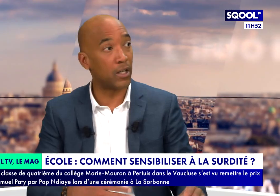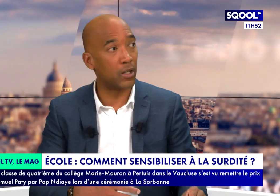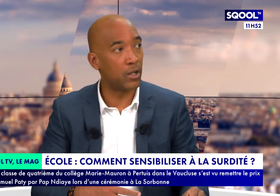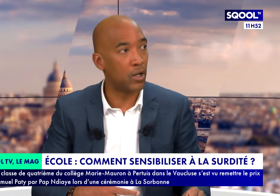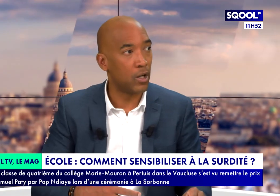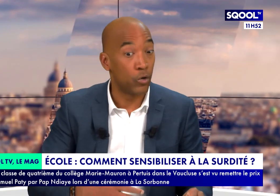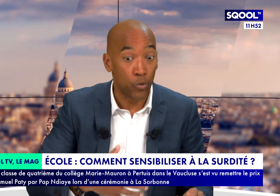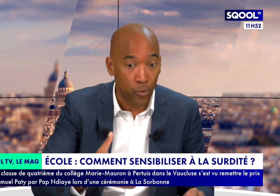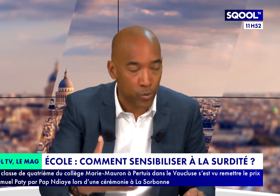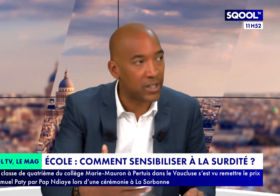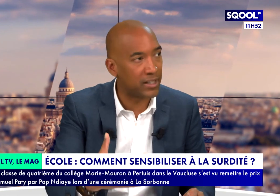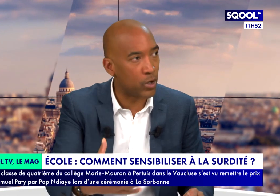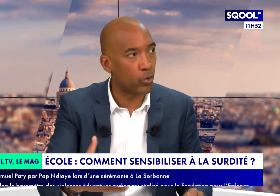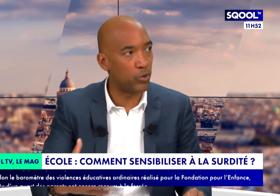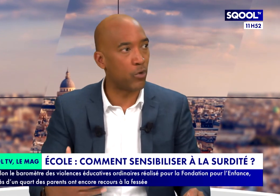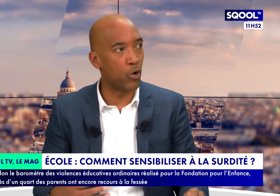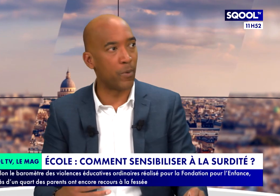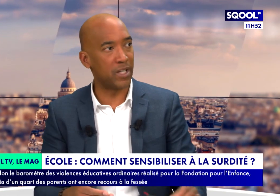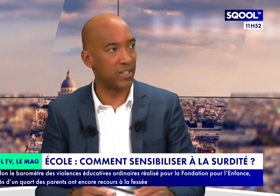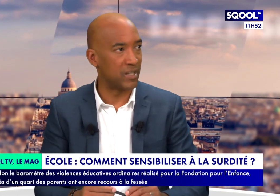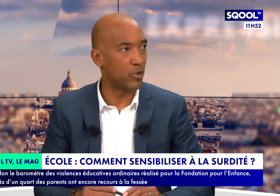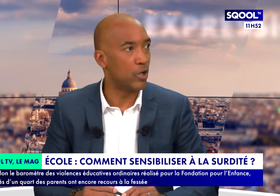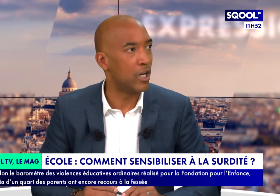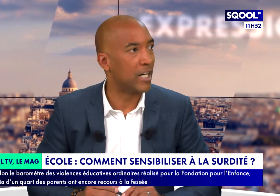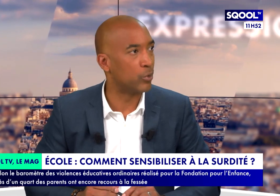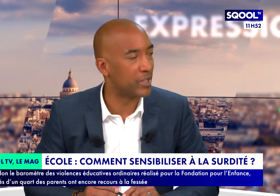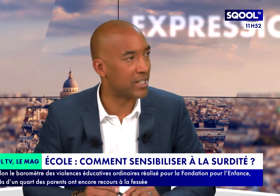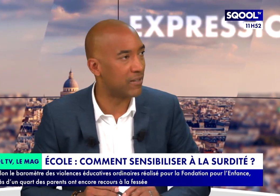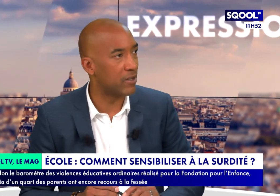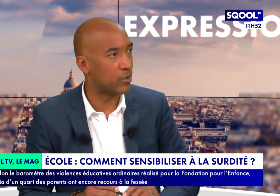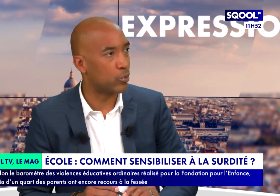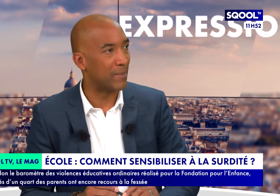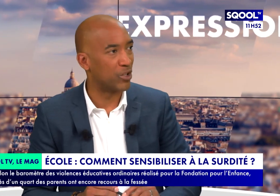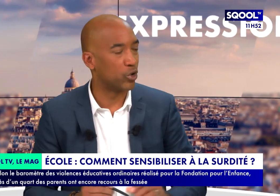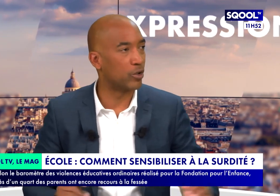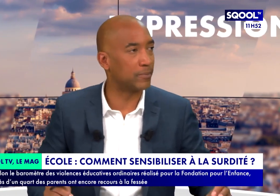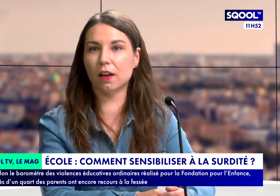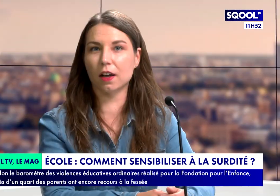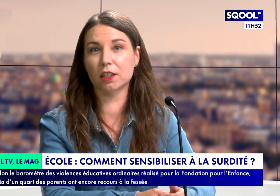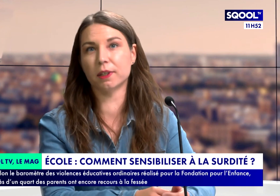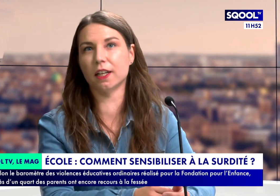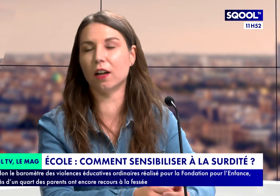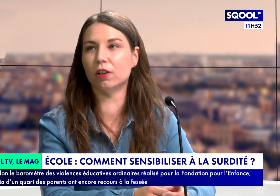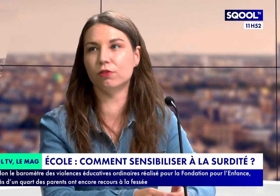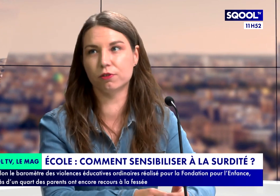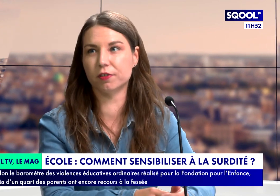de plus l'État aujourd'hui pour accompagner effectivement tous ces élèves sourds et malentendants ? Respecter la loi du 11 février